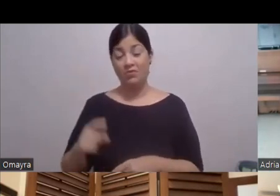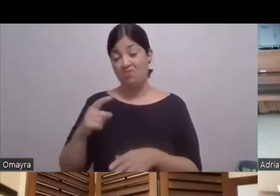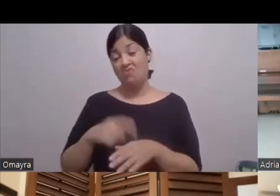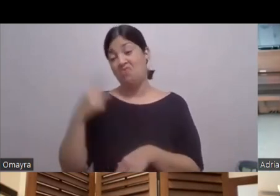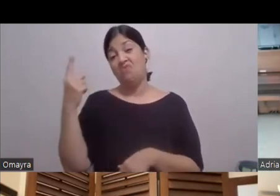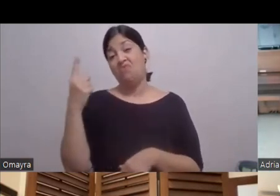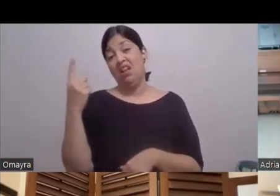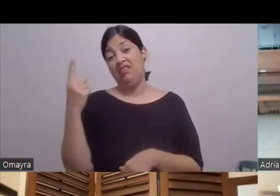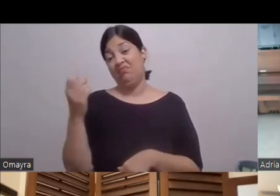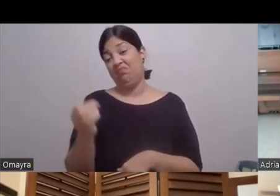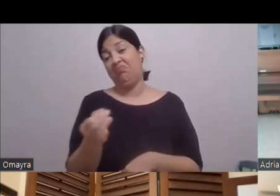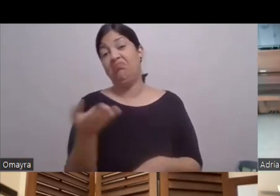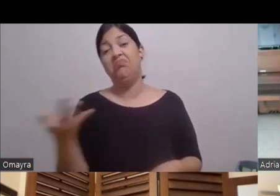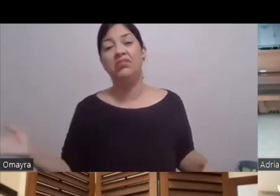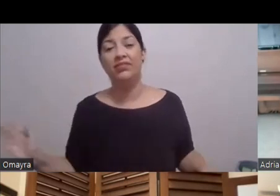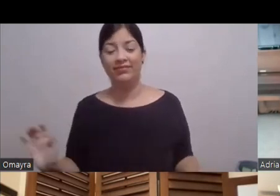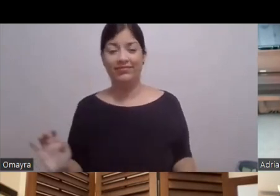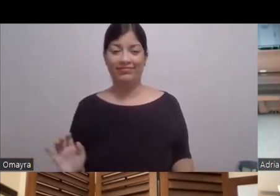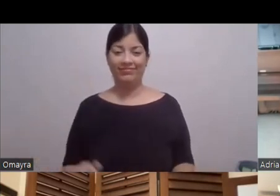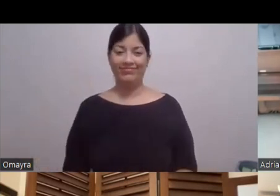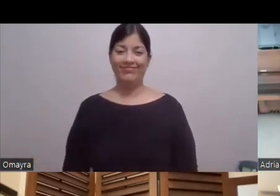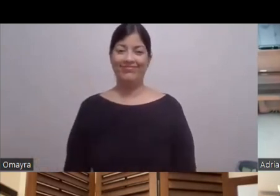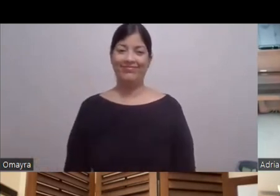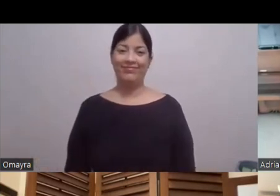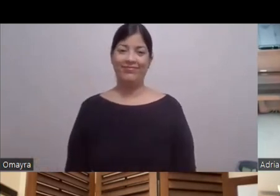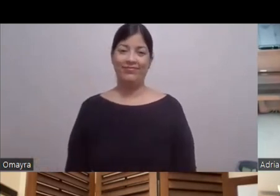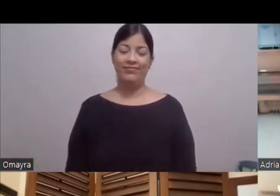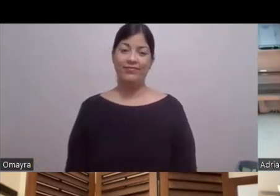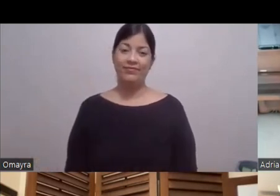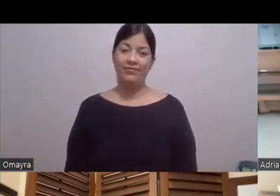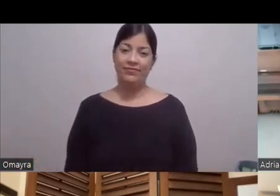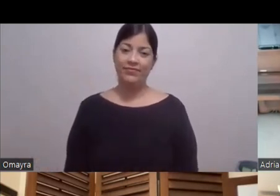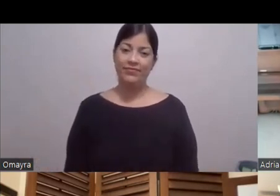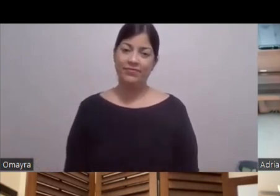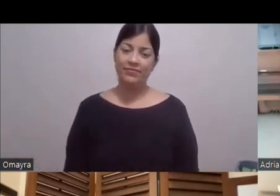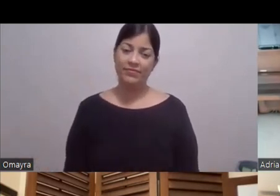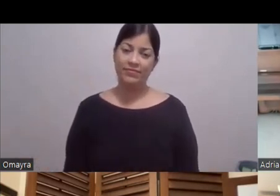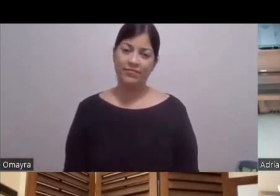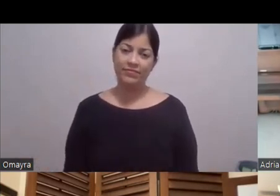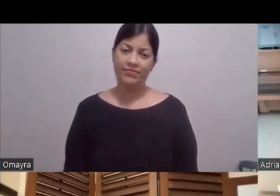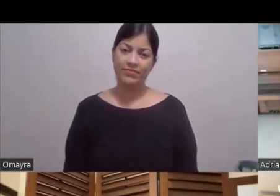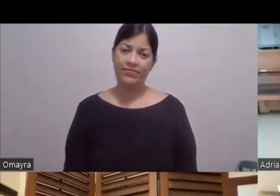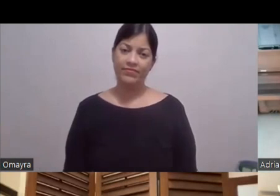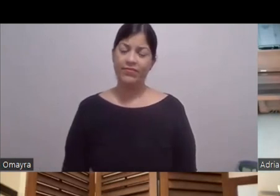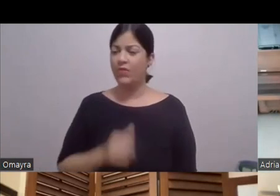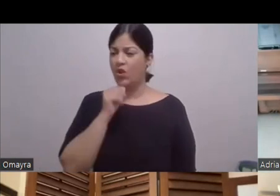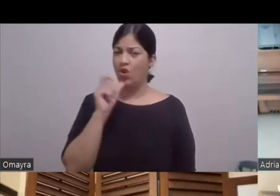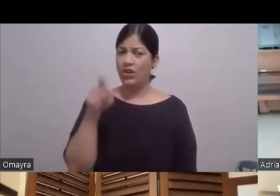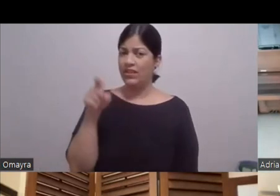Una en cinco mil Y no tenía No No necesariamente Tampoco Ni aún Siquiera